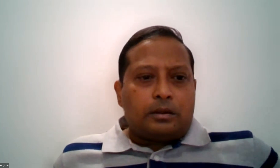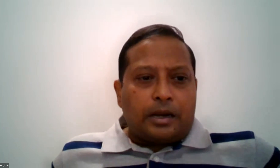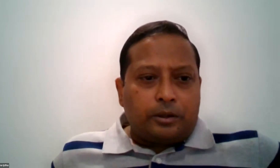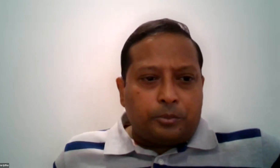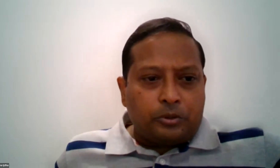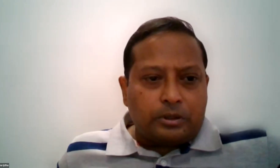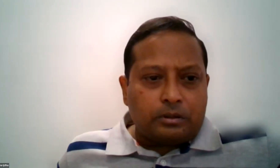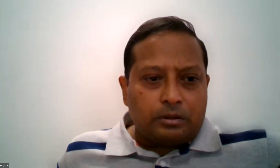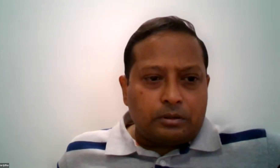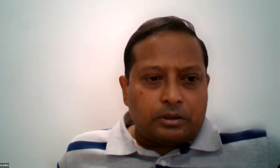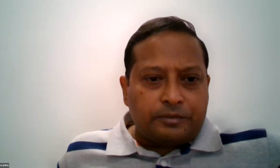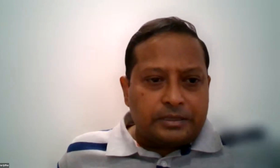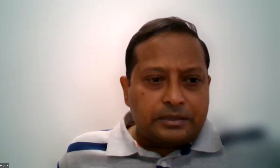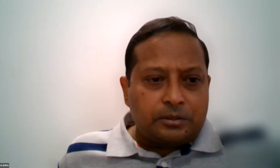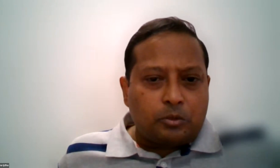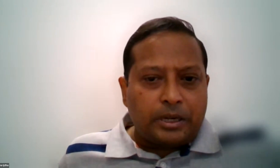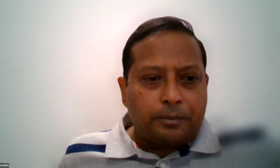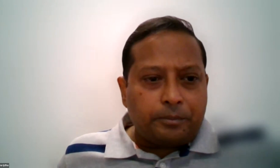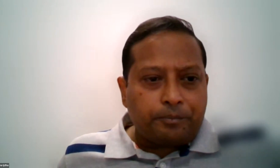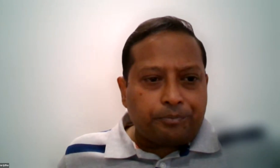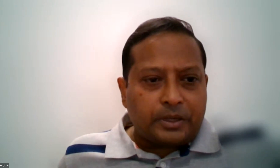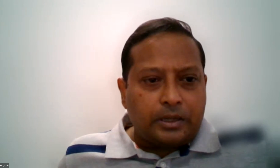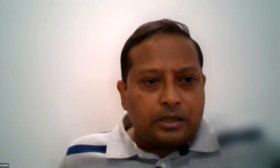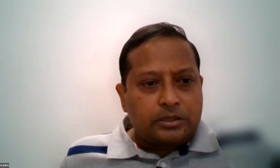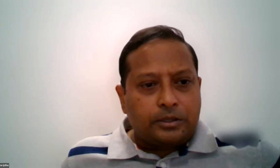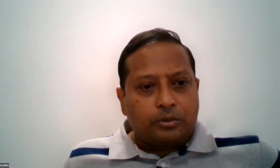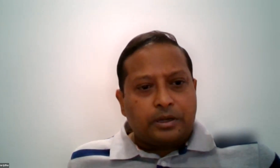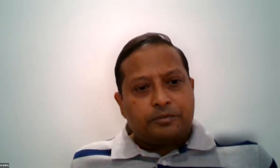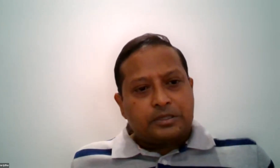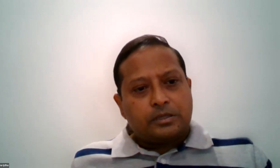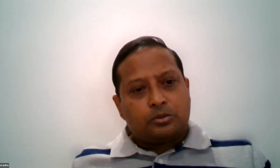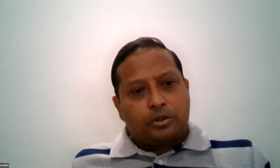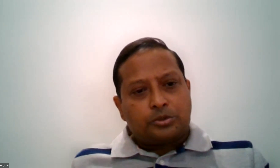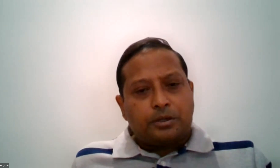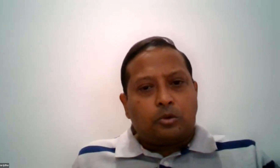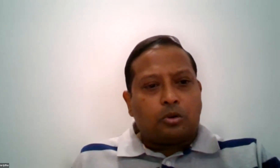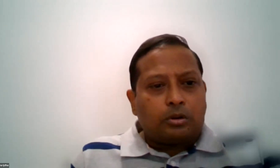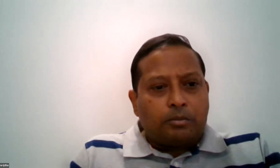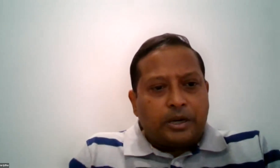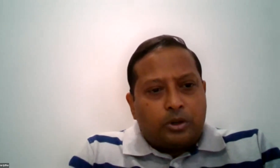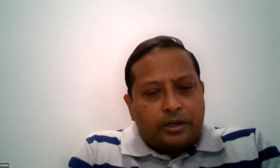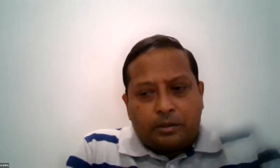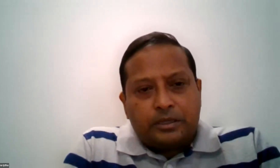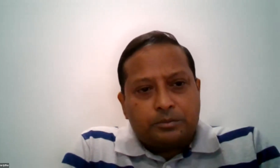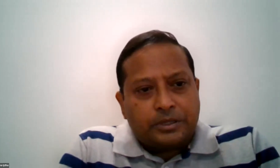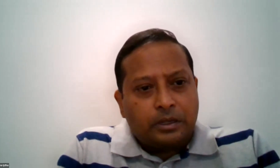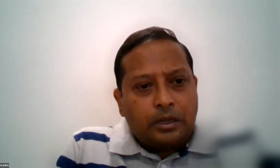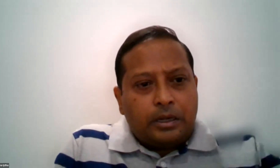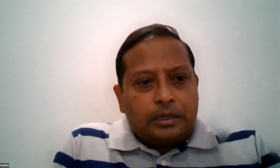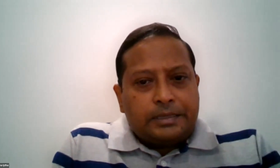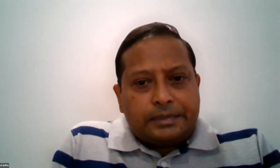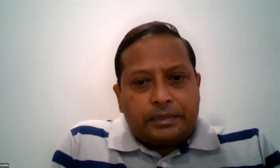यंग एंटरप्रेन्योर रविंदर सिंह जी मुंबई में एक इनिशिएटिव किया, विच ही इज गोइंग टू शेयर मोर, माई उड़ान के माध्यम